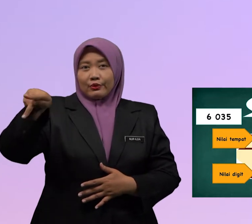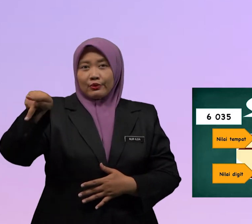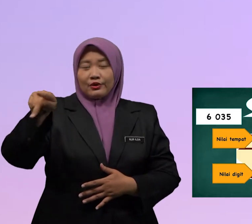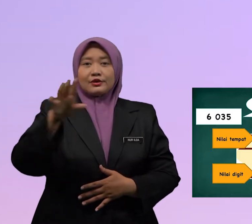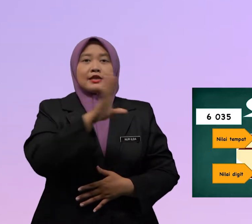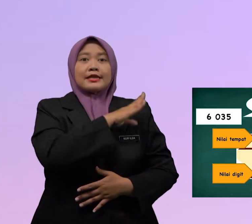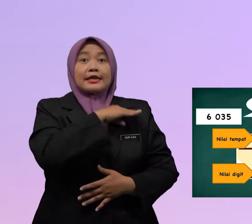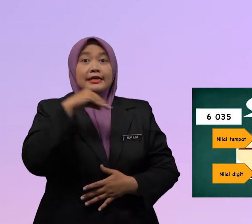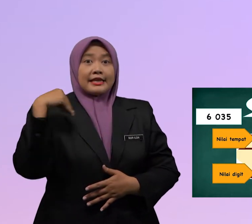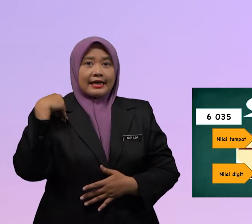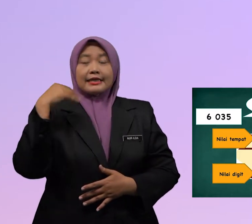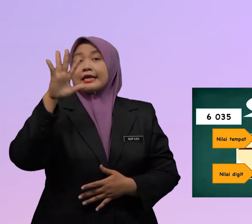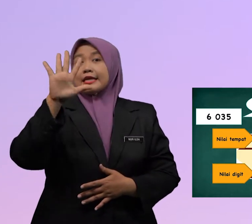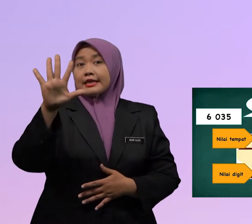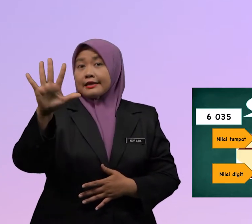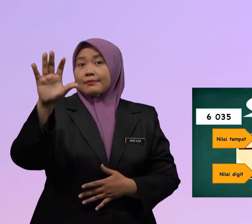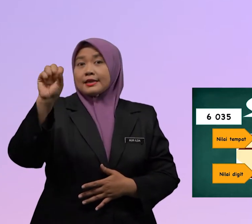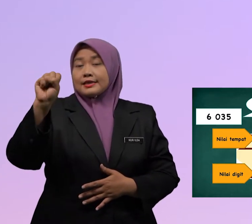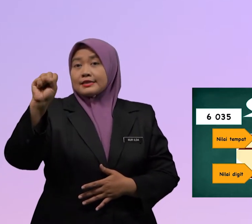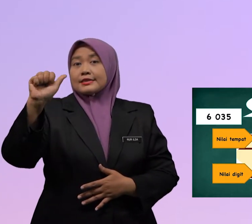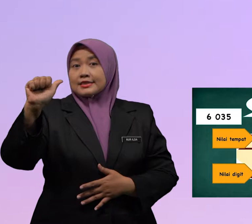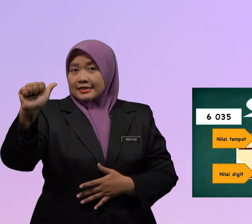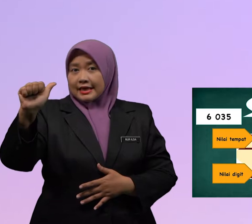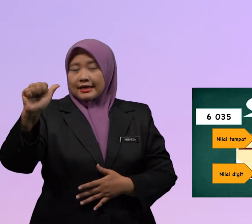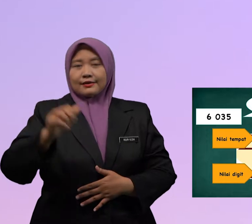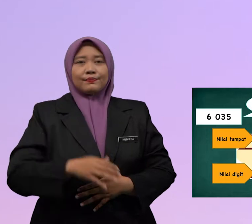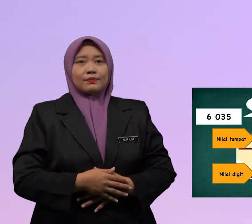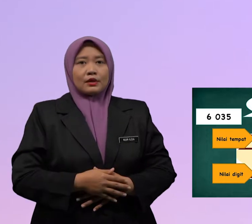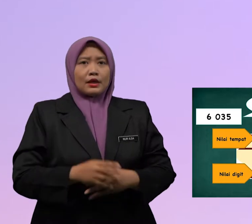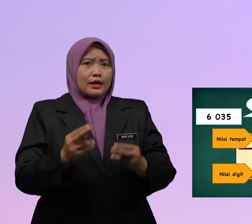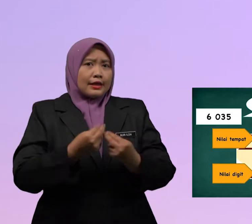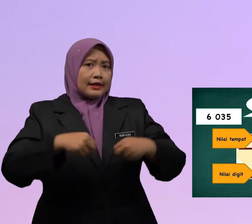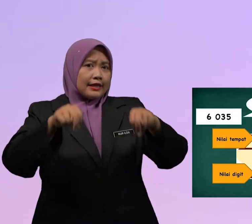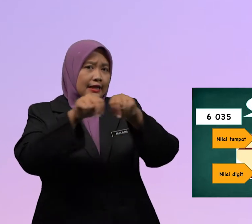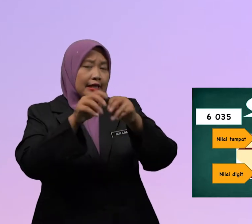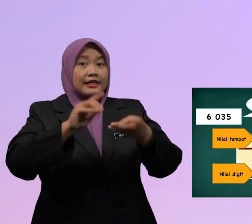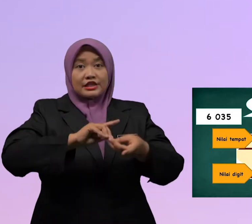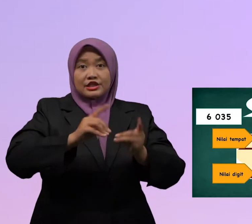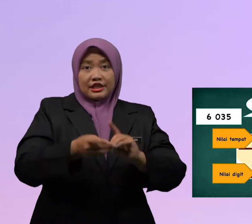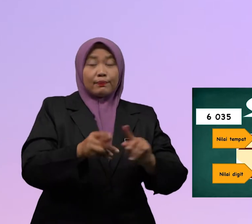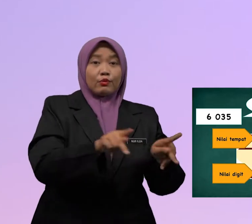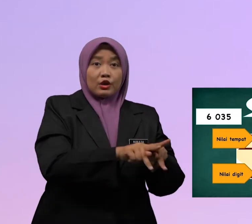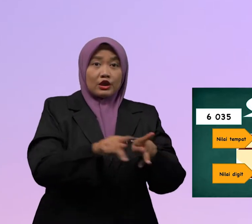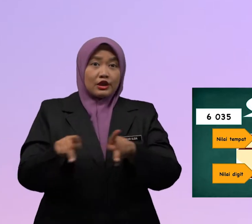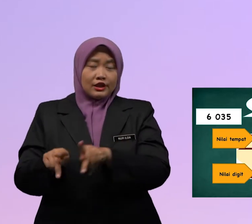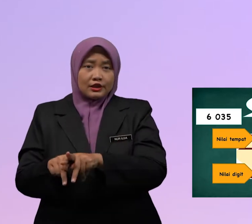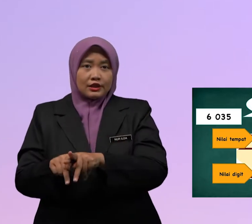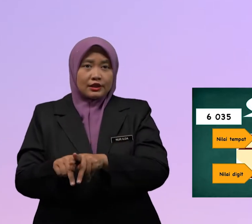6,030 dan 5 sa. Nilai digit pula